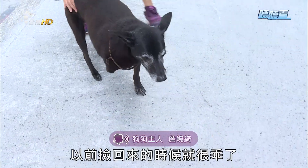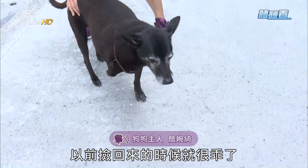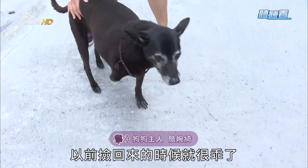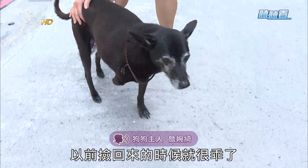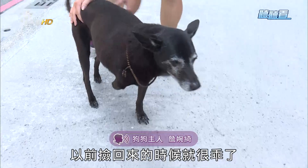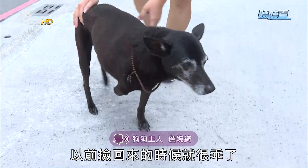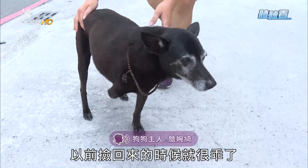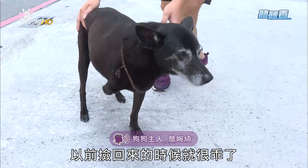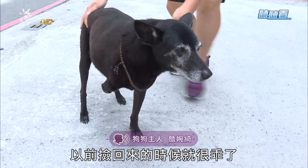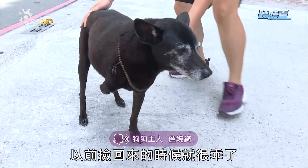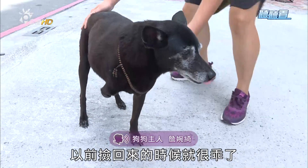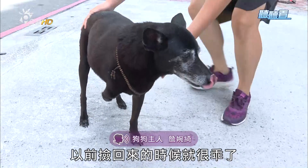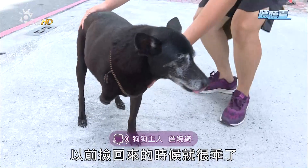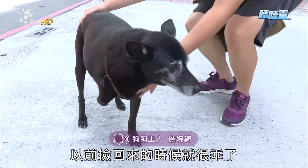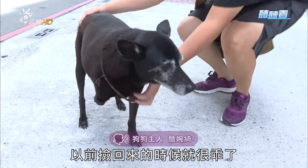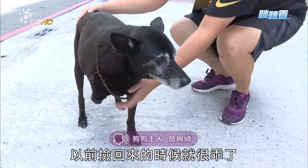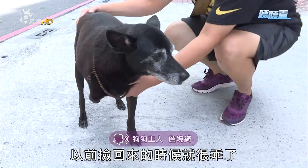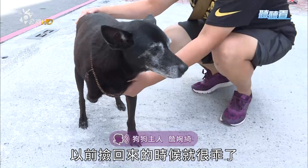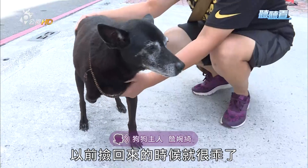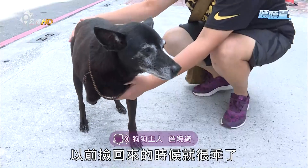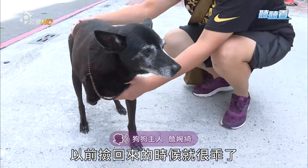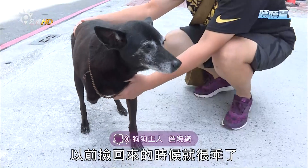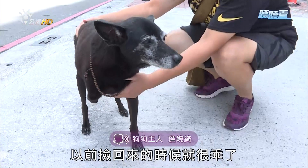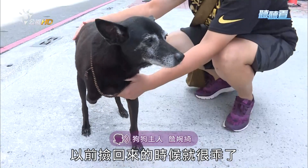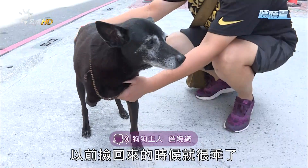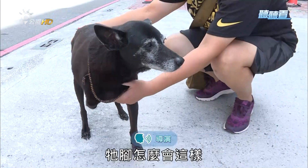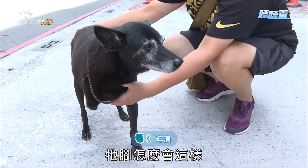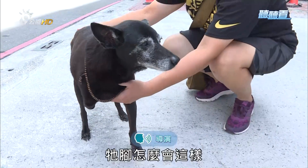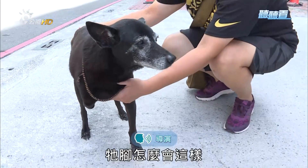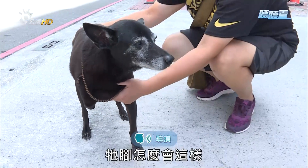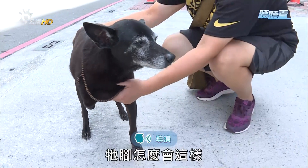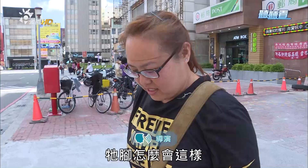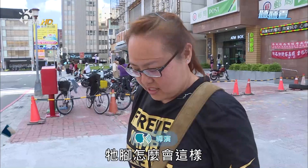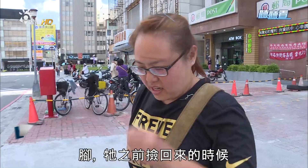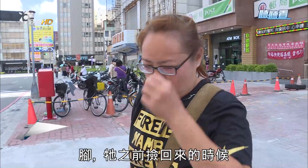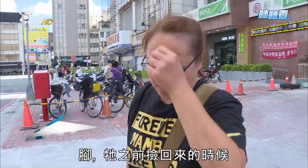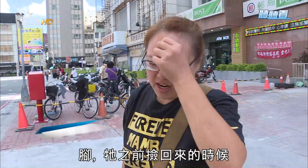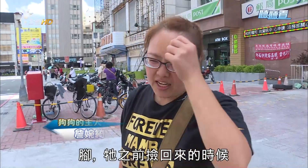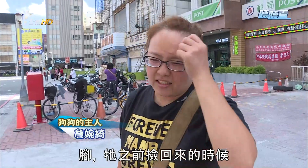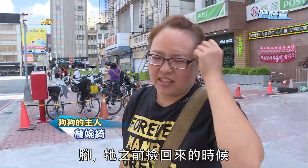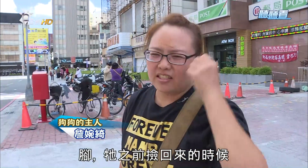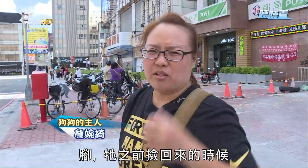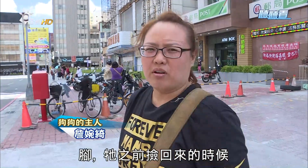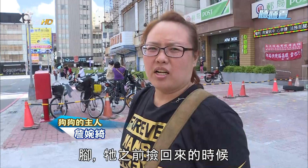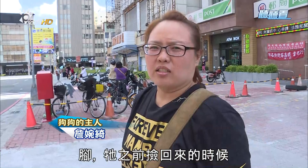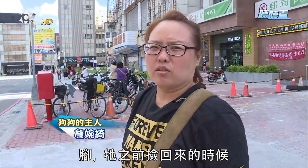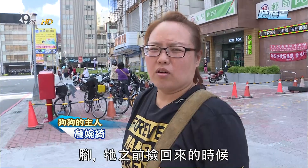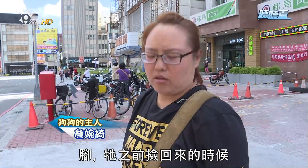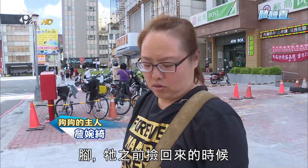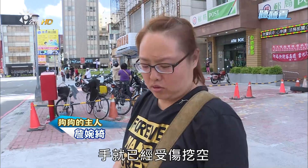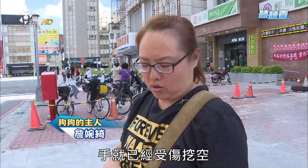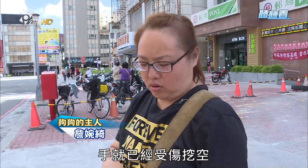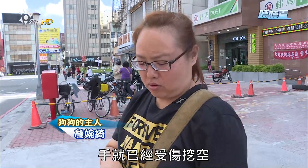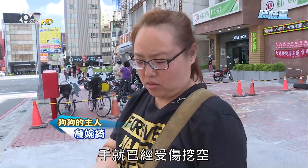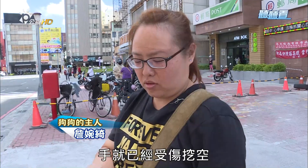那个捡回来的时候就很乖了。 脚怎么会这样？ 脚，他之前捡回来的时候手就已